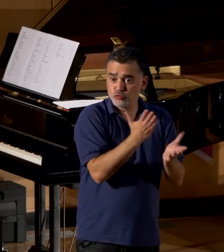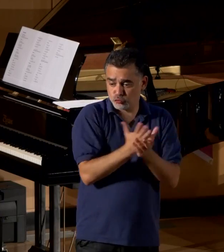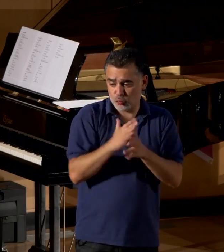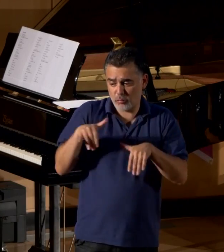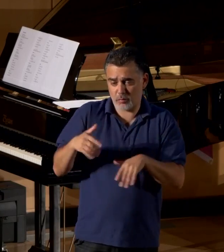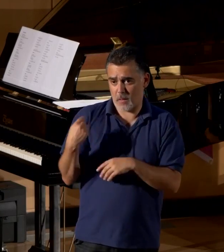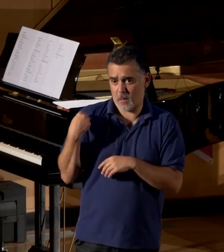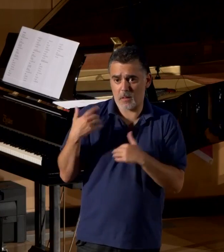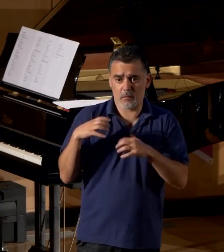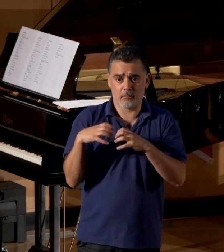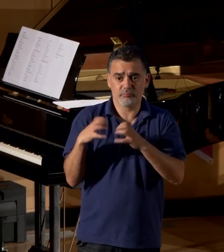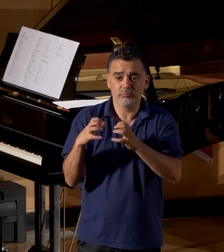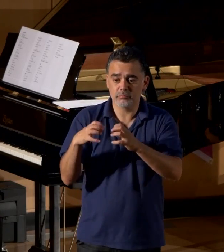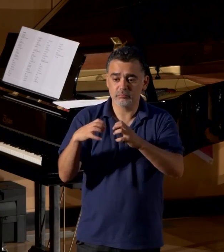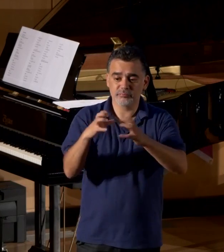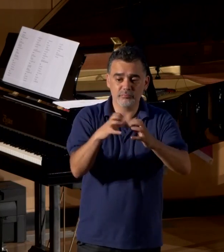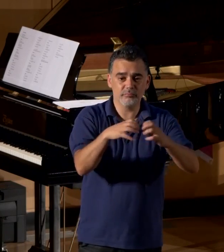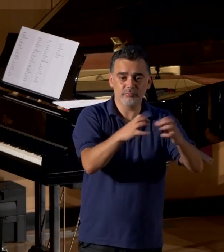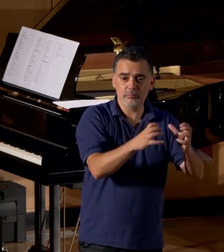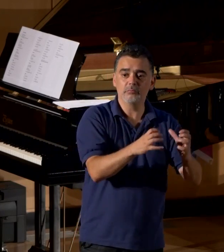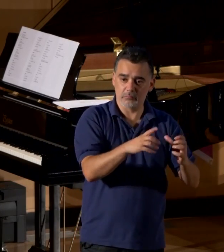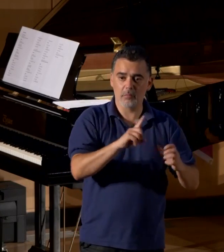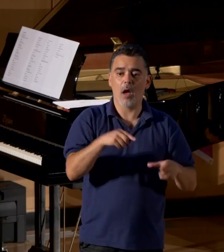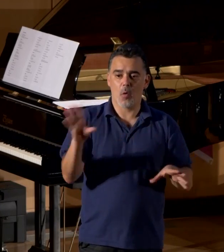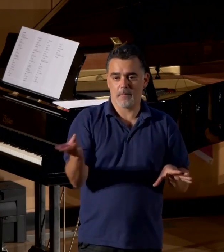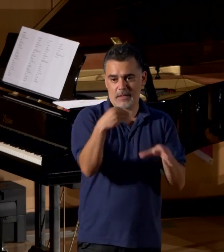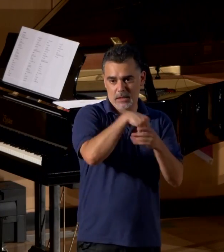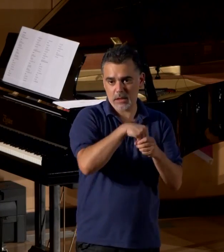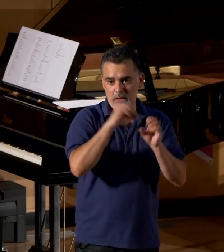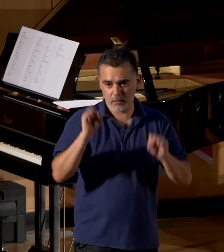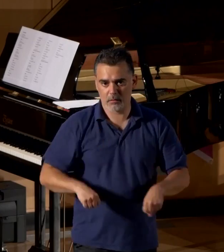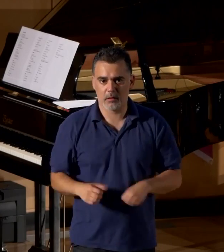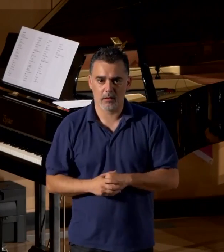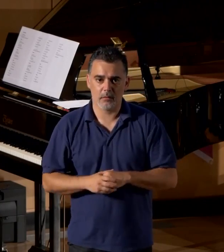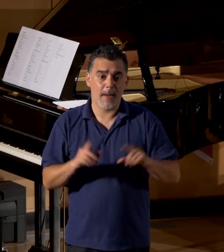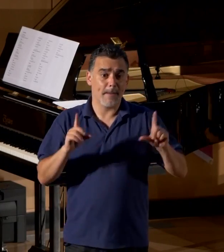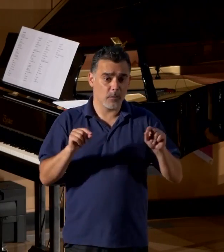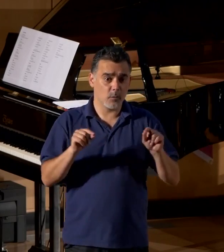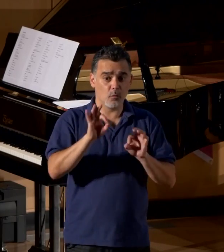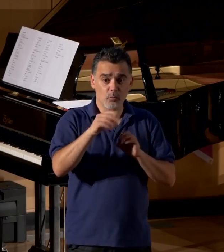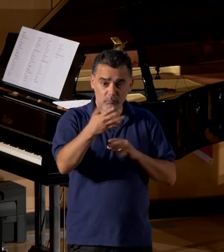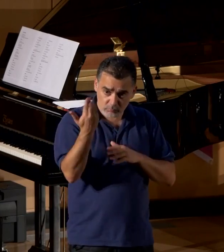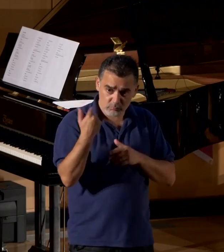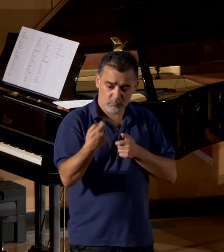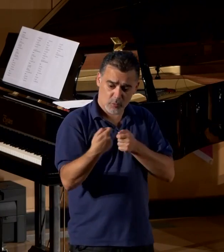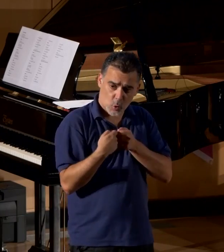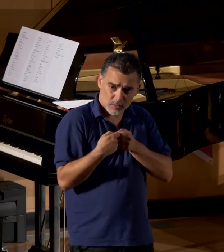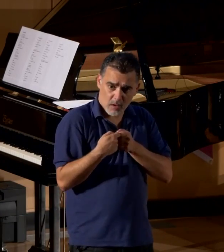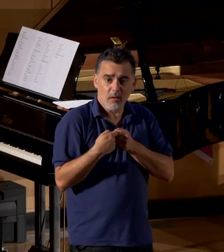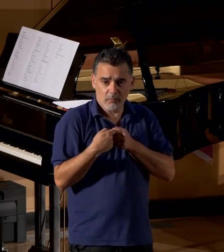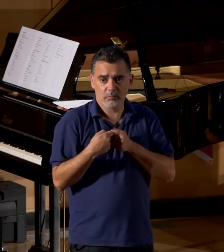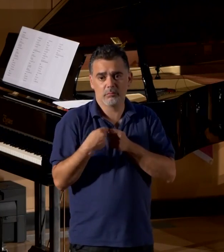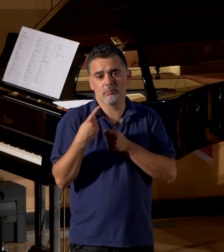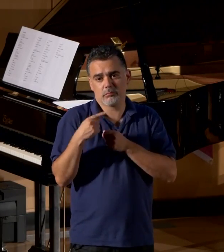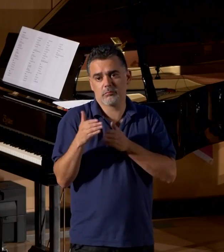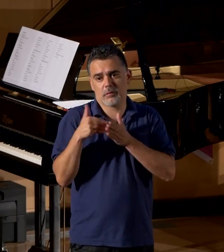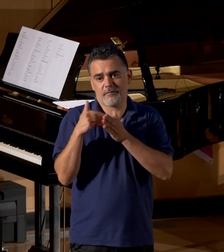bereits schon am Entstehen, dann können die da auch mit aufgenommen werden. Also da ist es gut, mit uns Kontakt aufzunehmen.